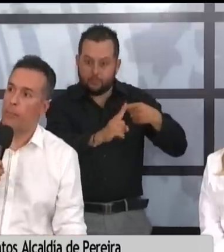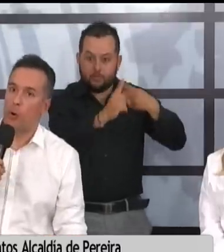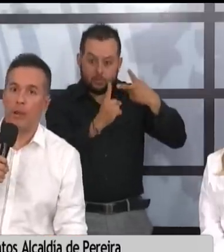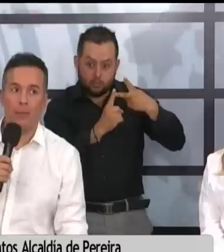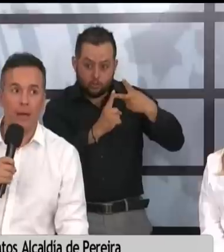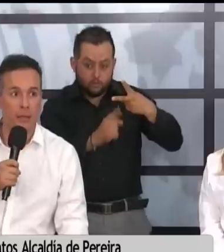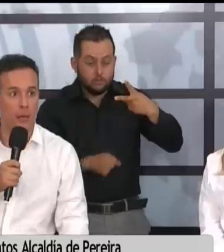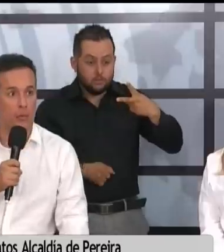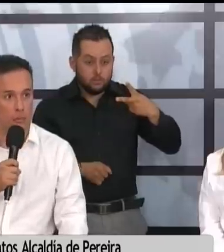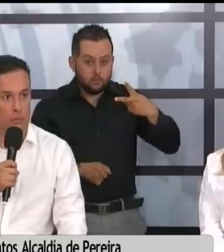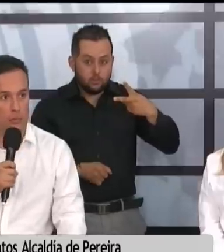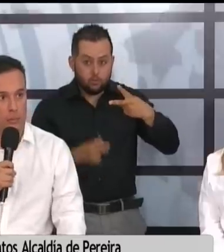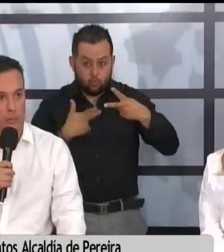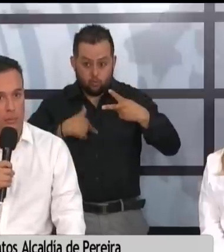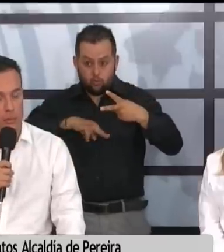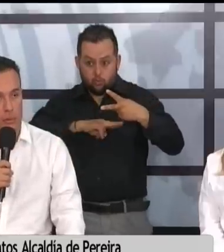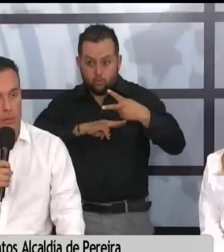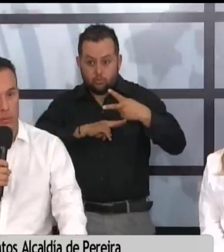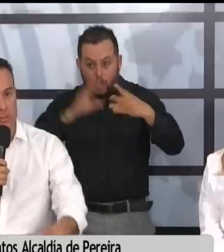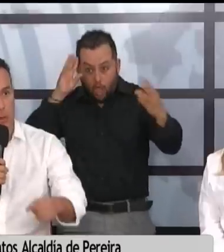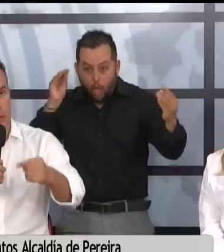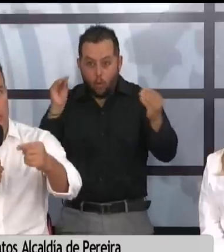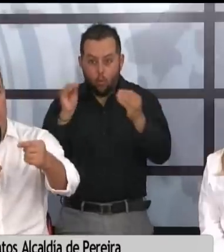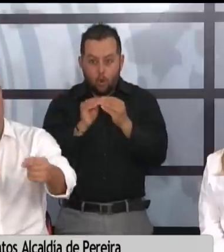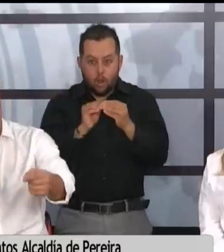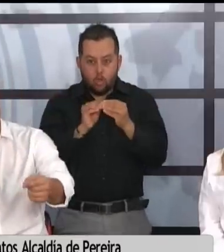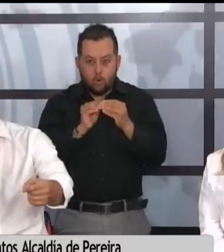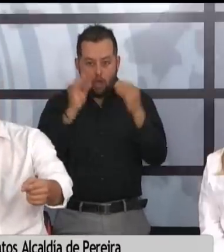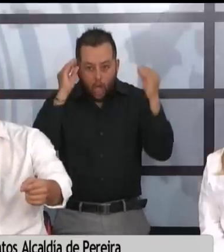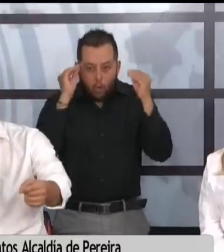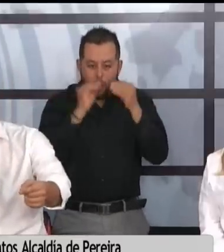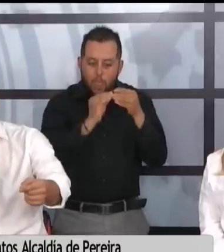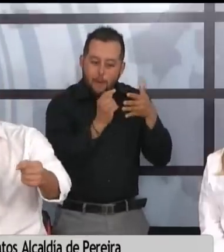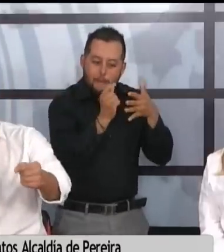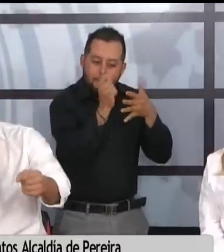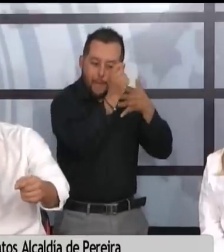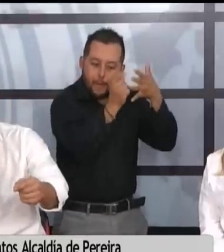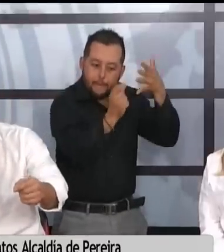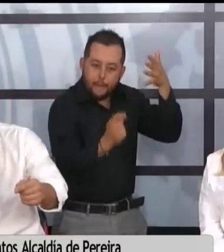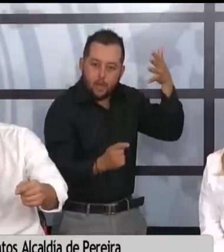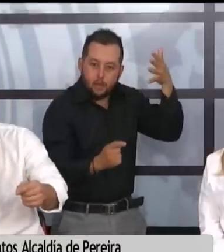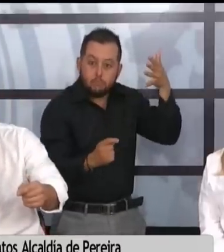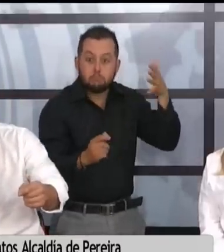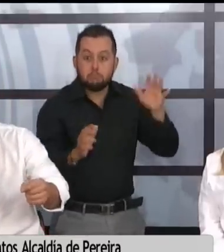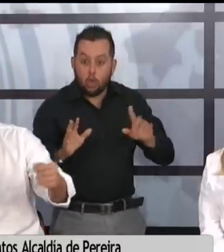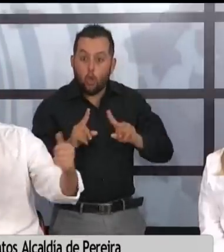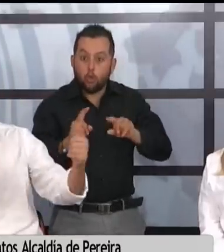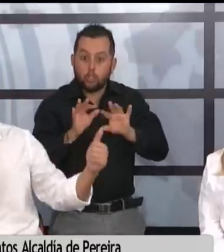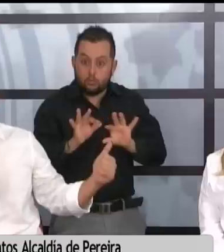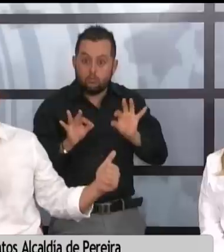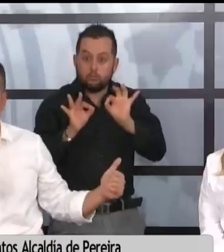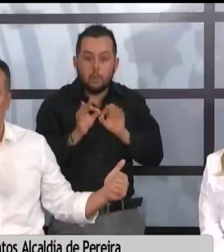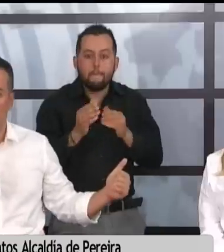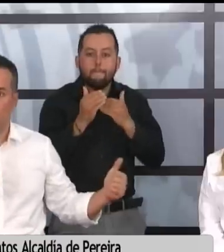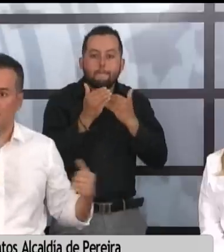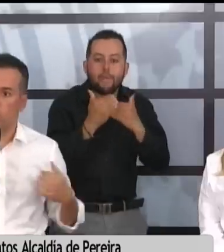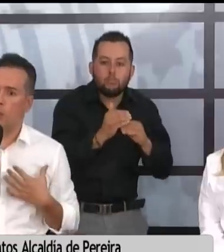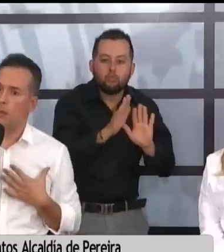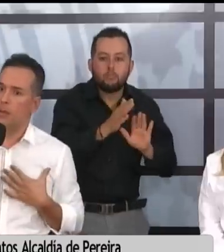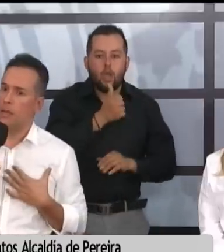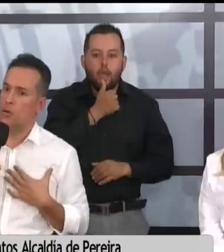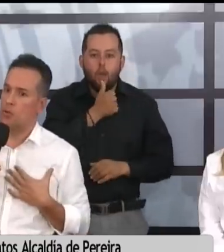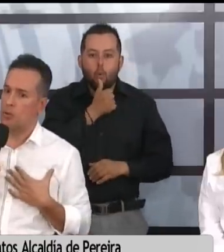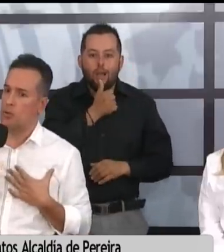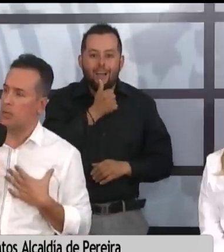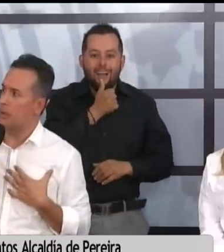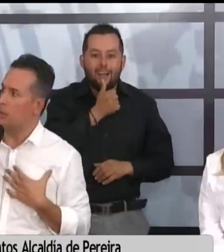acuerdo programático, y dentro de ese acuerdo programático hubo cosas importantes como el mínimo vital de agua. Esa fue una